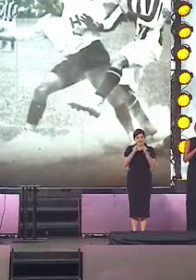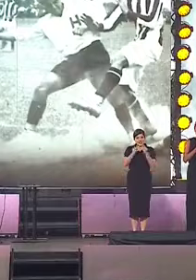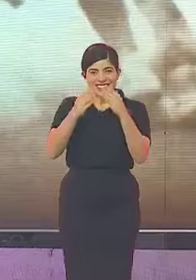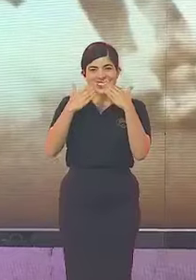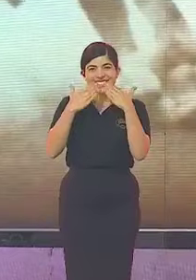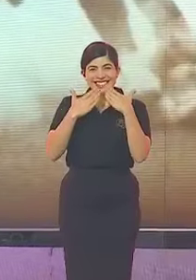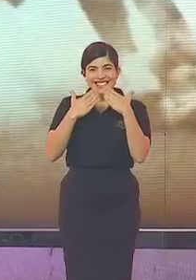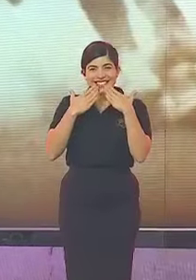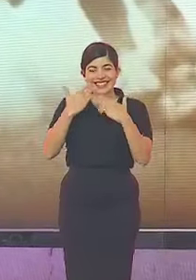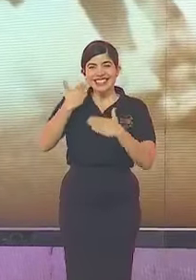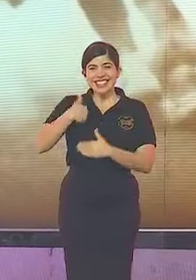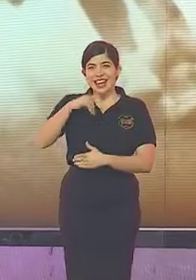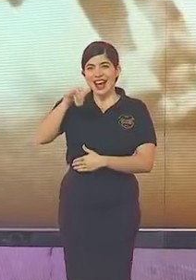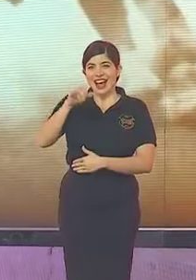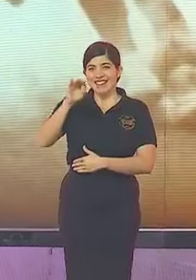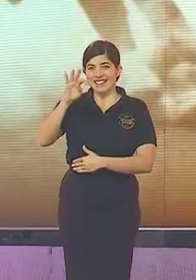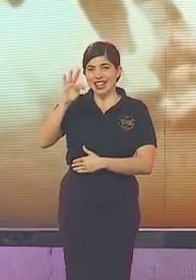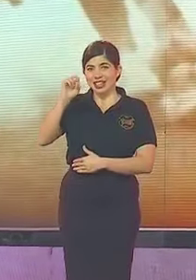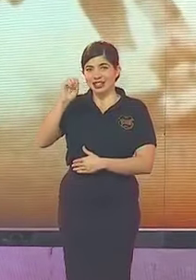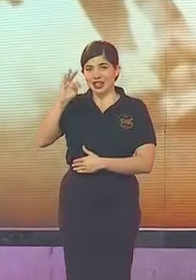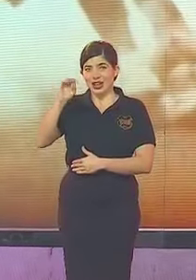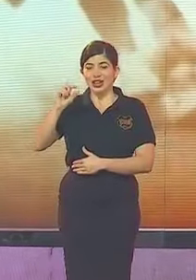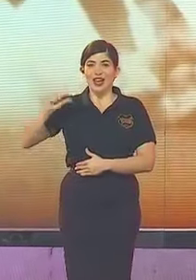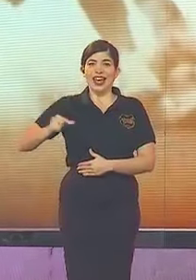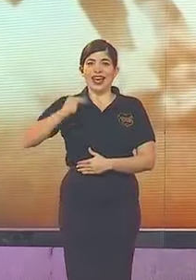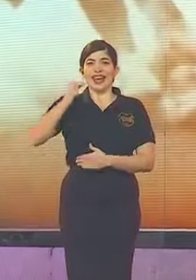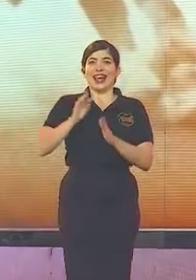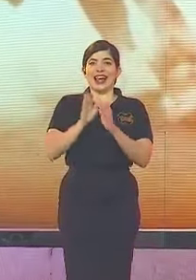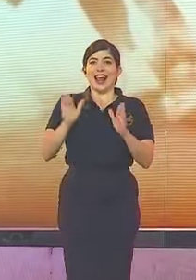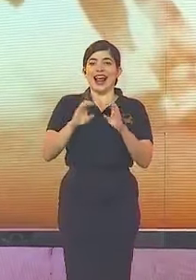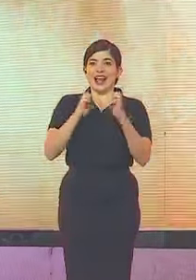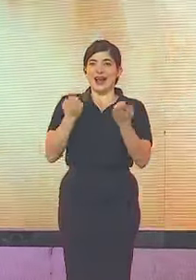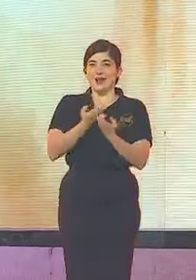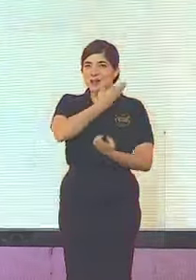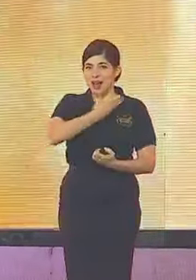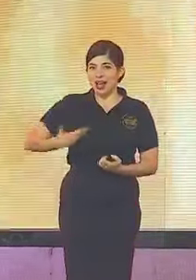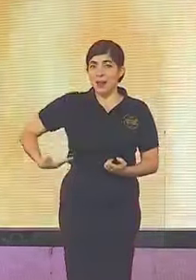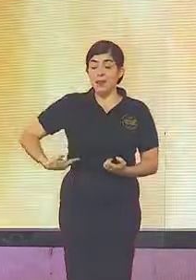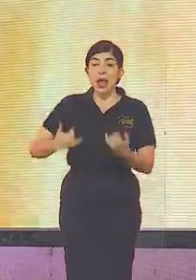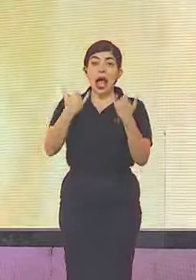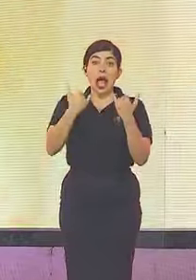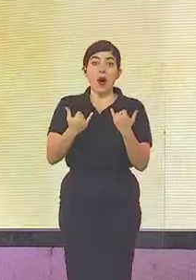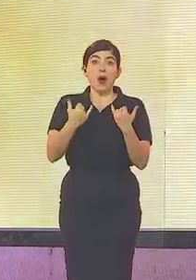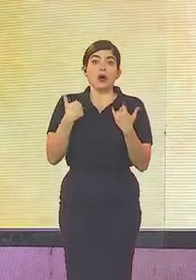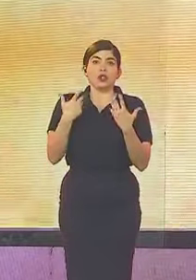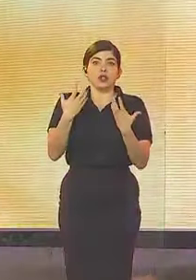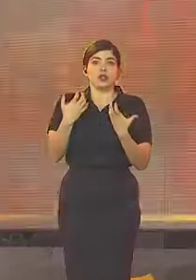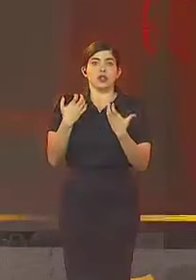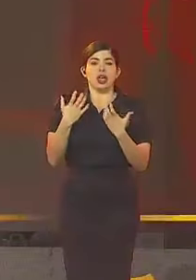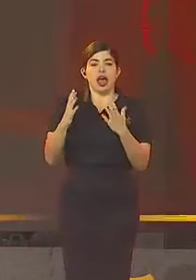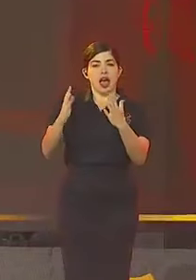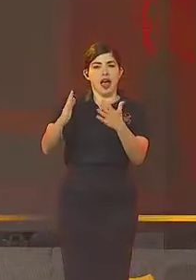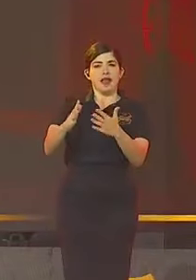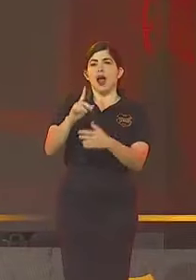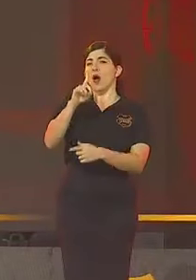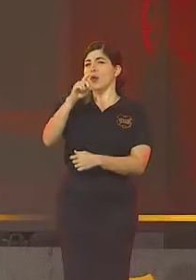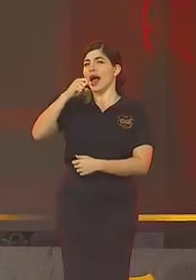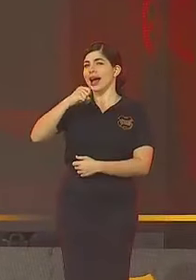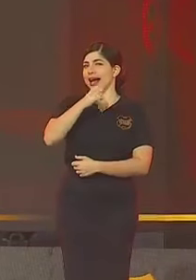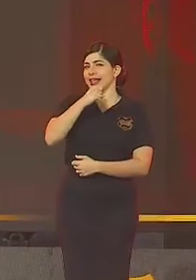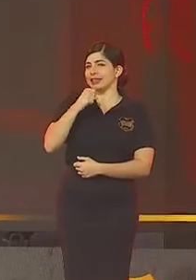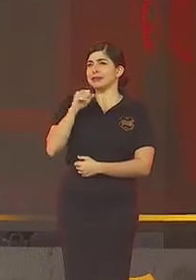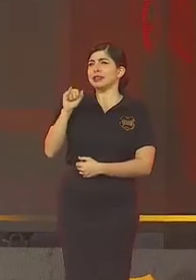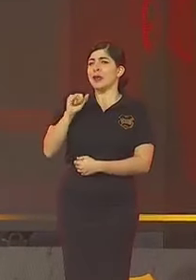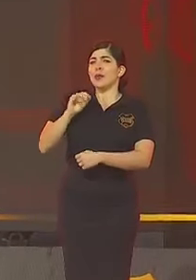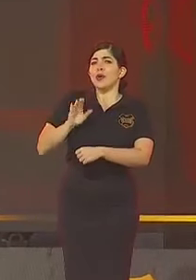Muchísimas gracias al señor Jafet Soto Molina, gerente general del Club Sport Herediano. Y ahora yo quiero dejarlos con una canción que es como